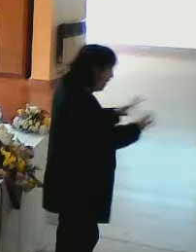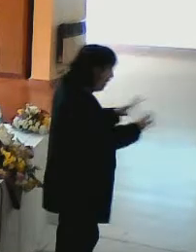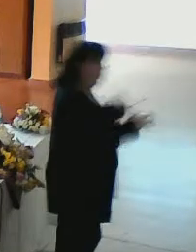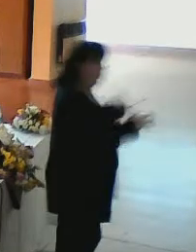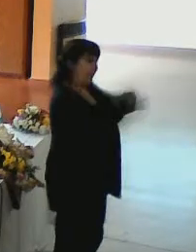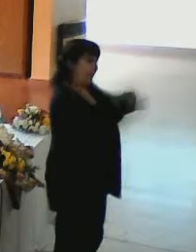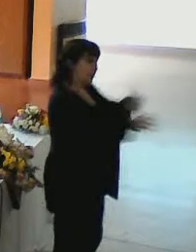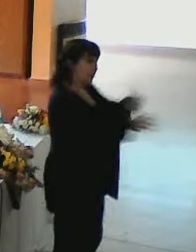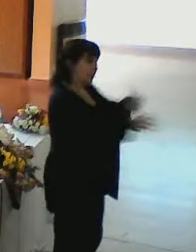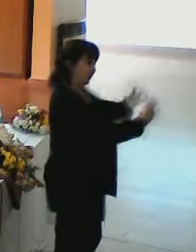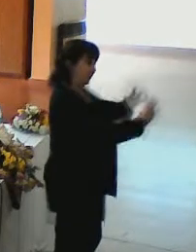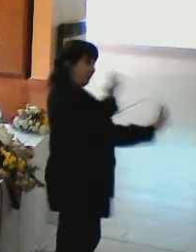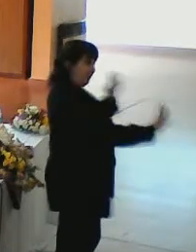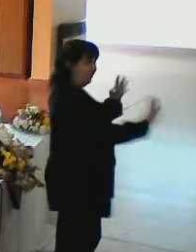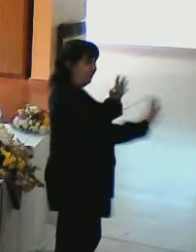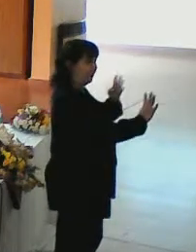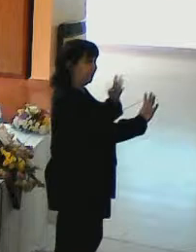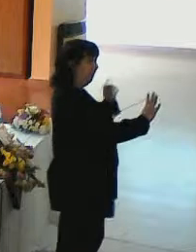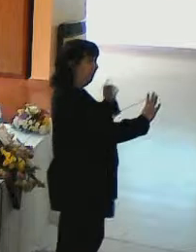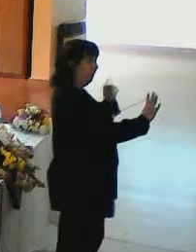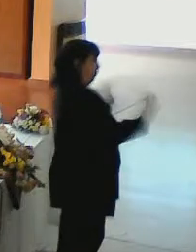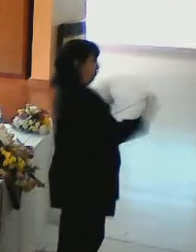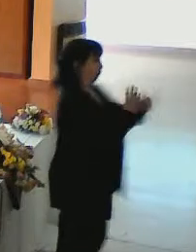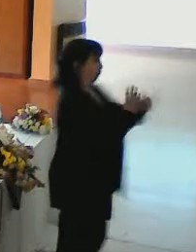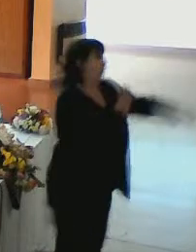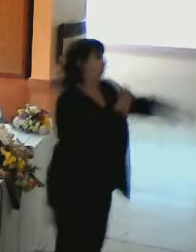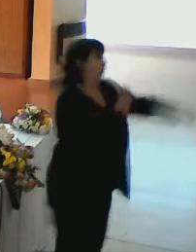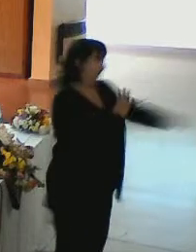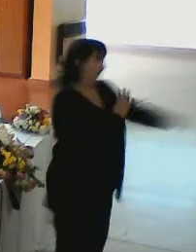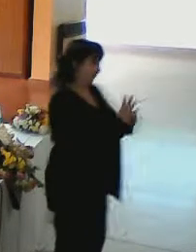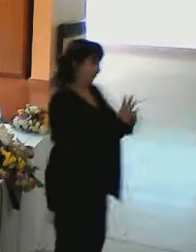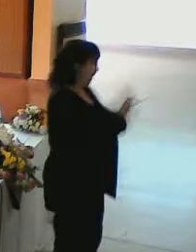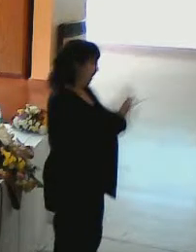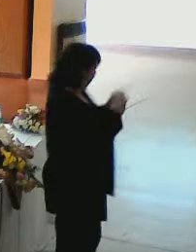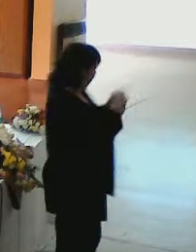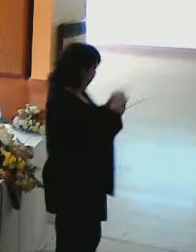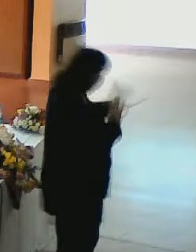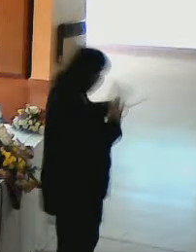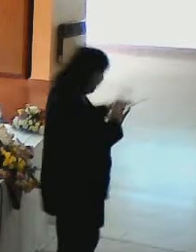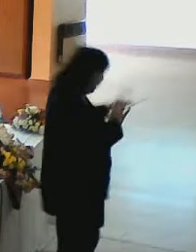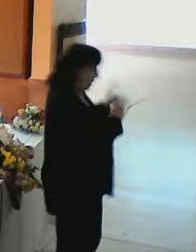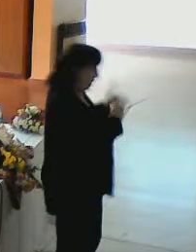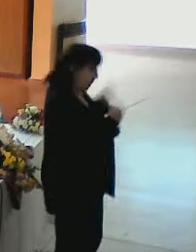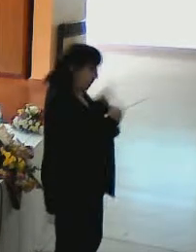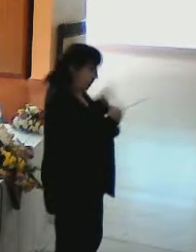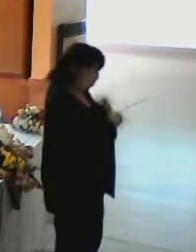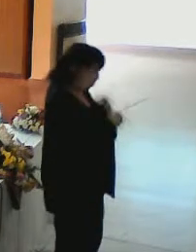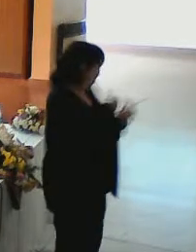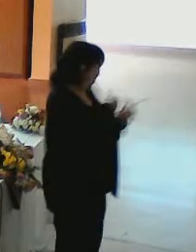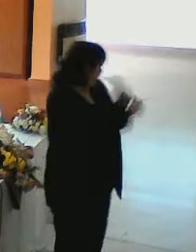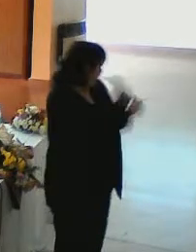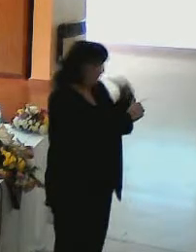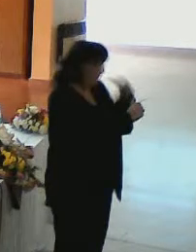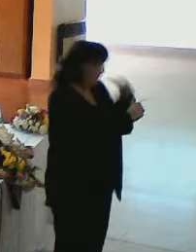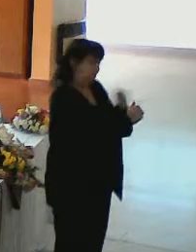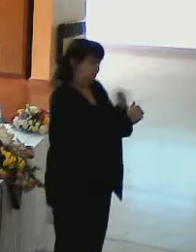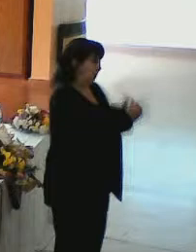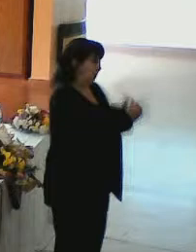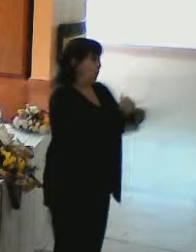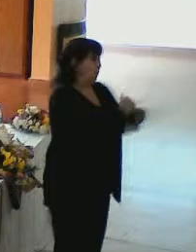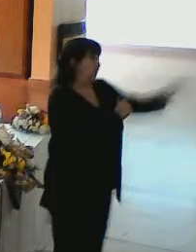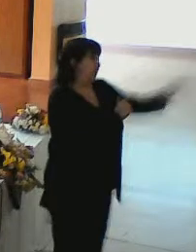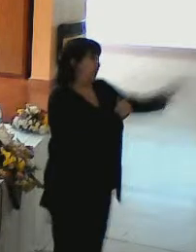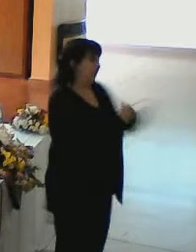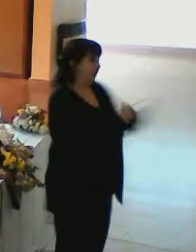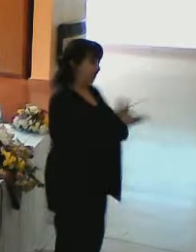en el juego. ¿Esto qué hace? Que sus compañeros no quieran jugar con él, ¿sí? Y